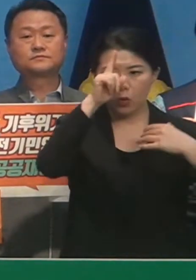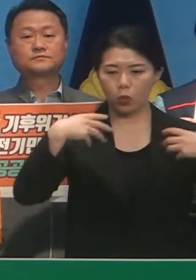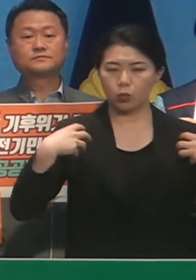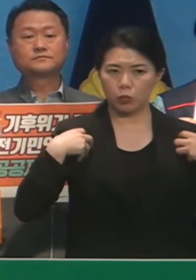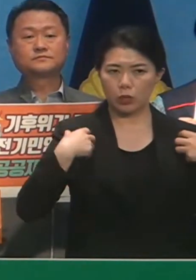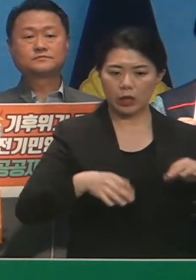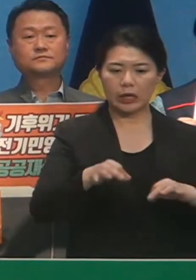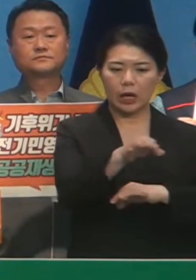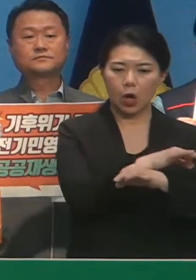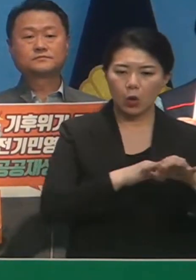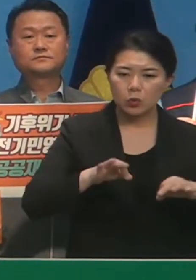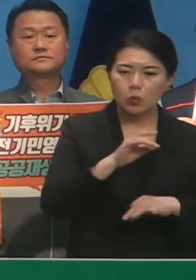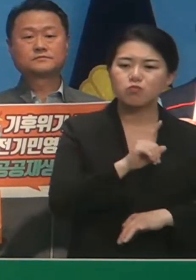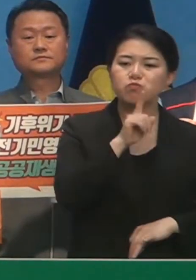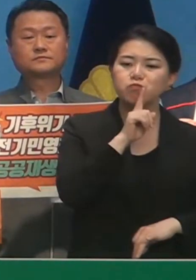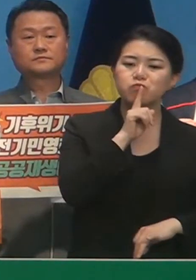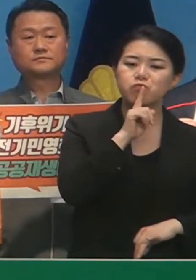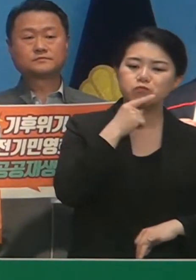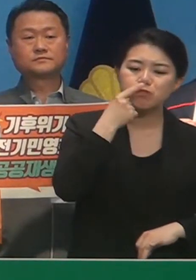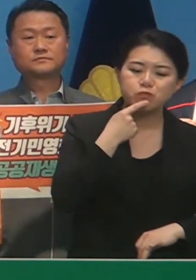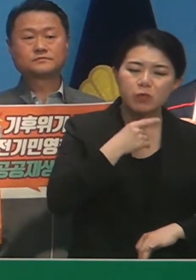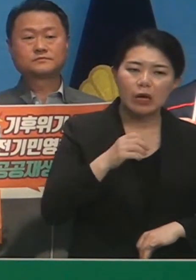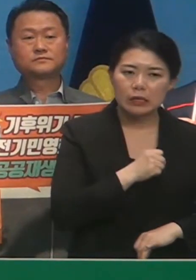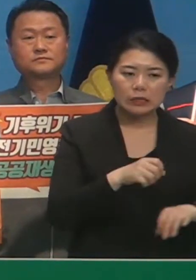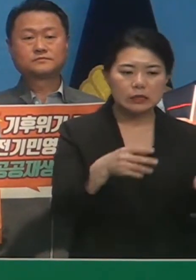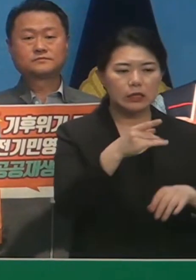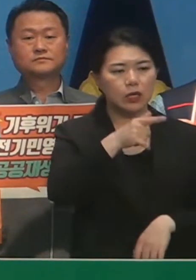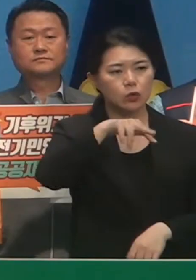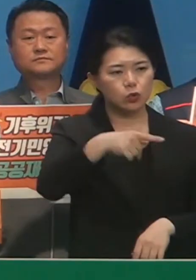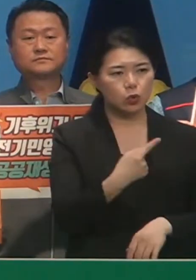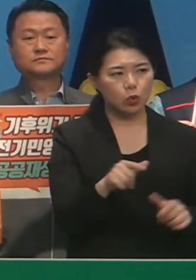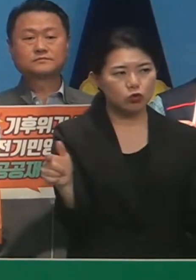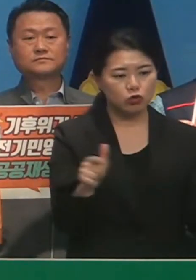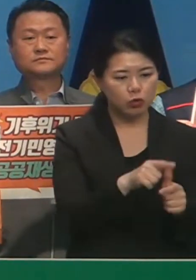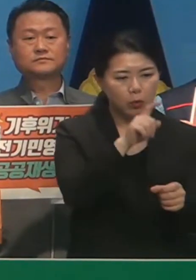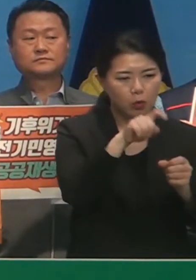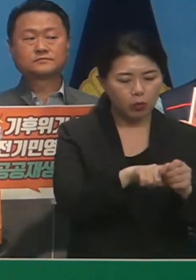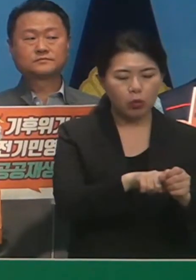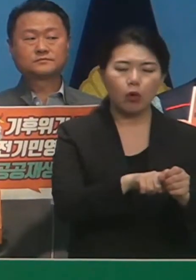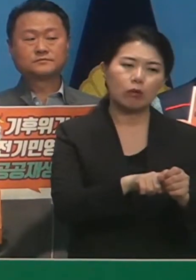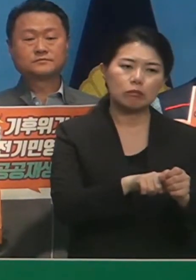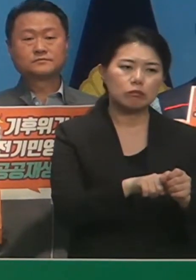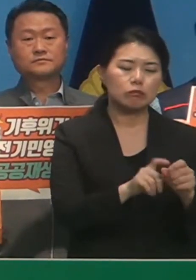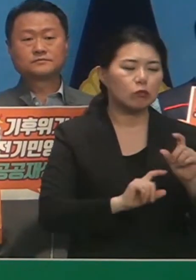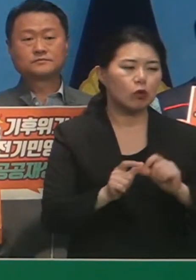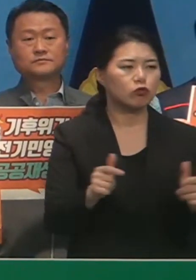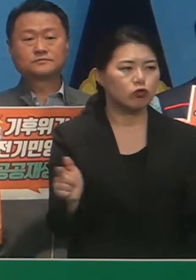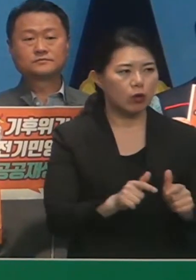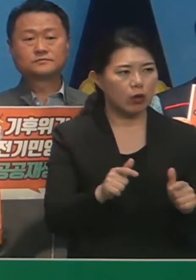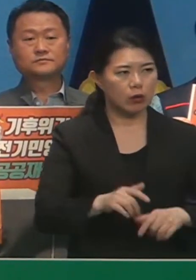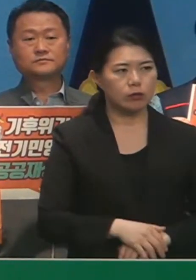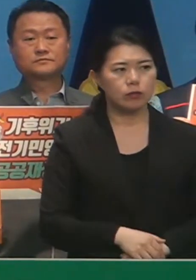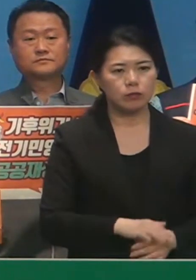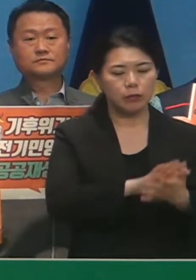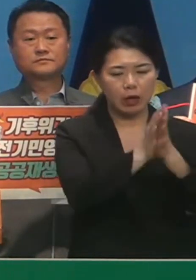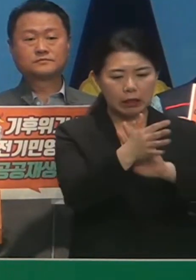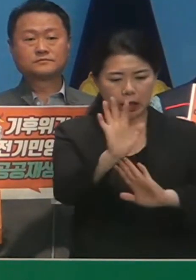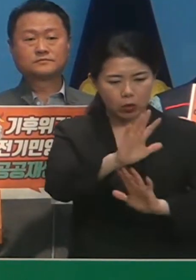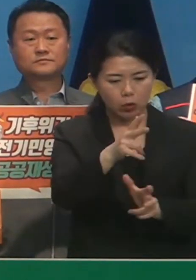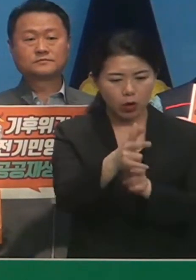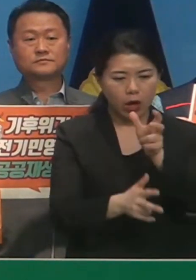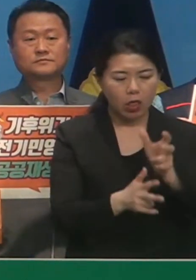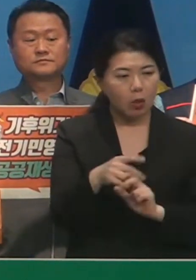정부는 경제적 논리만을 앞세워 탄소 감축 목표를 완화하는 등 정의로운 전환이 아닌